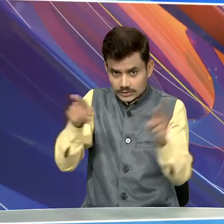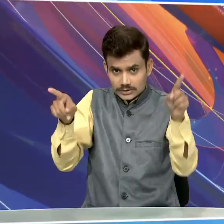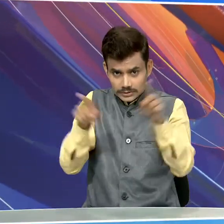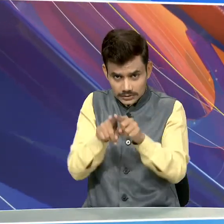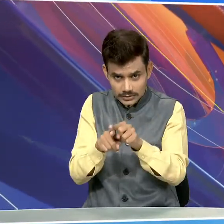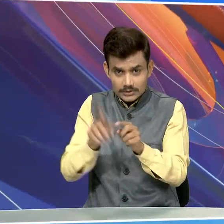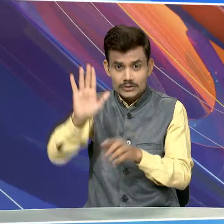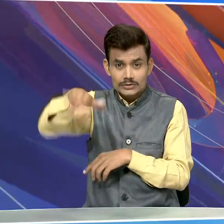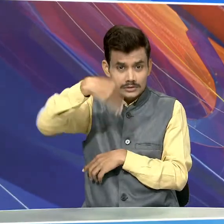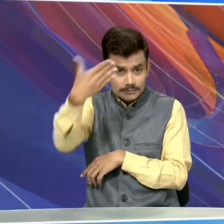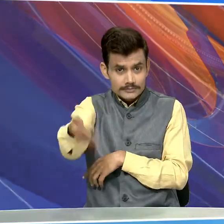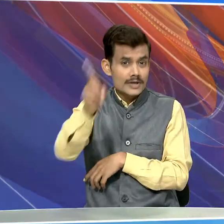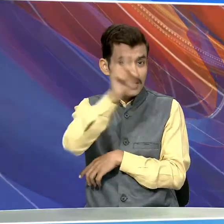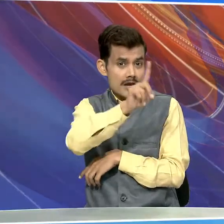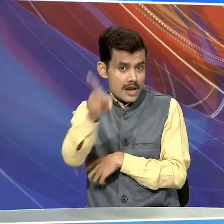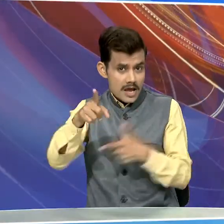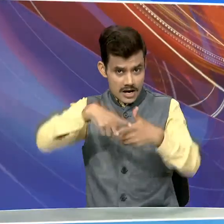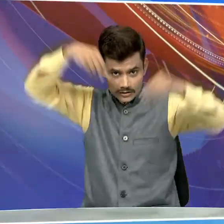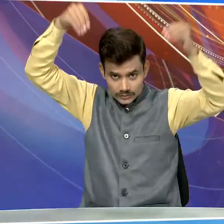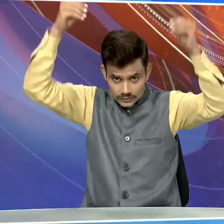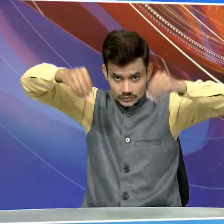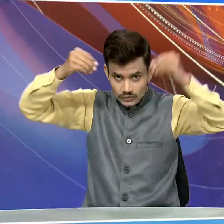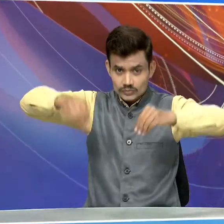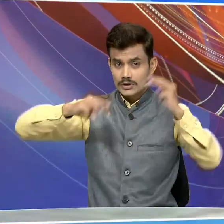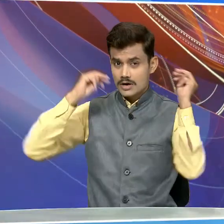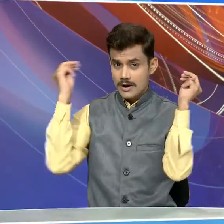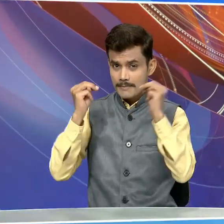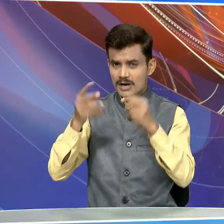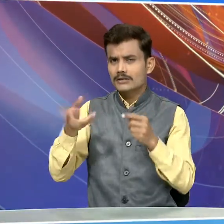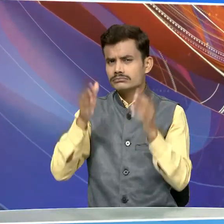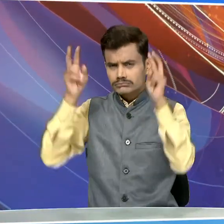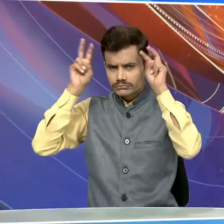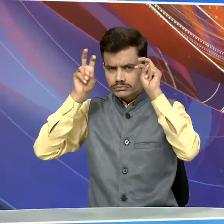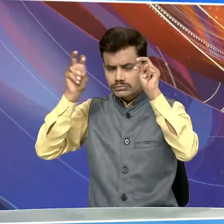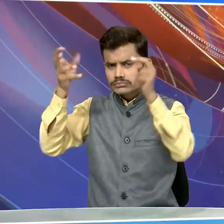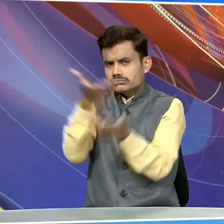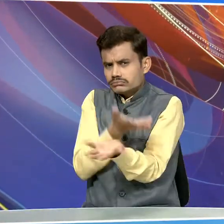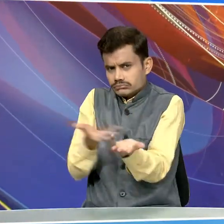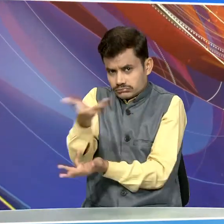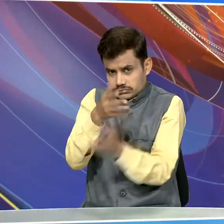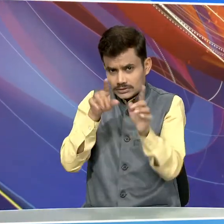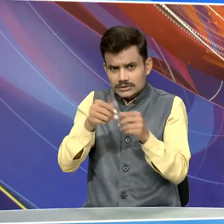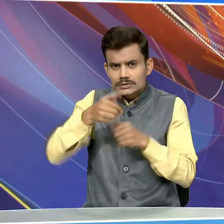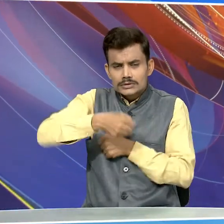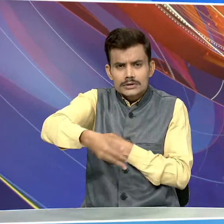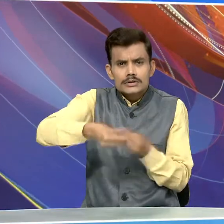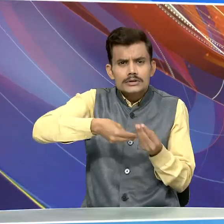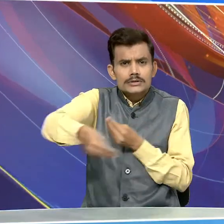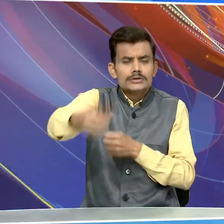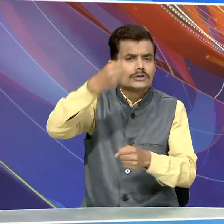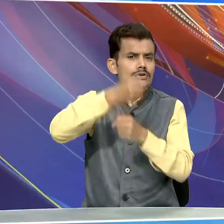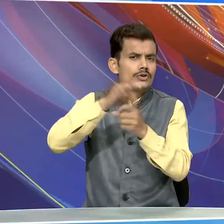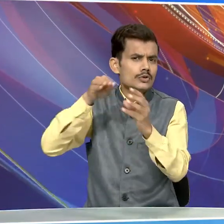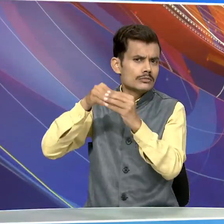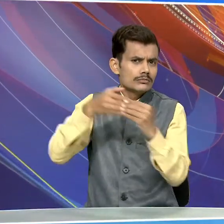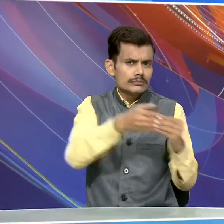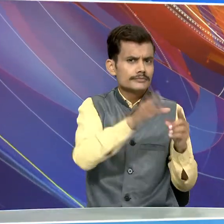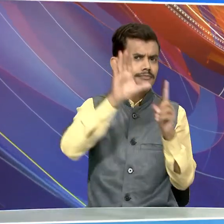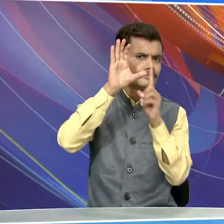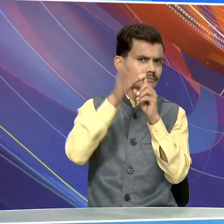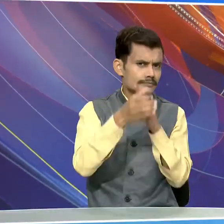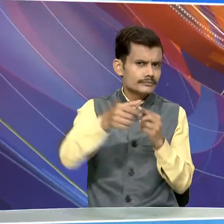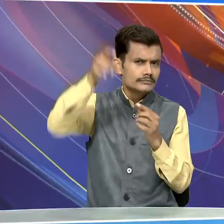जाएगा। इसके बाद 11 जुलाई तक बैठक के अनेक सत्र आयोजित किए जाएंगे, जिनमें G20 की सांस्कृतिक परियोजनाओं में